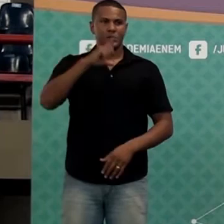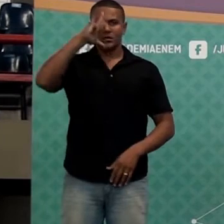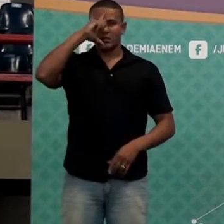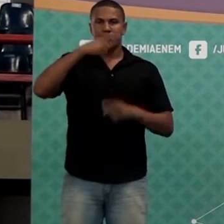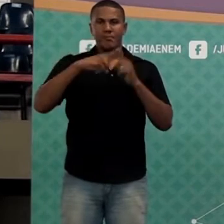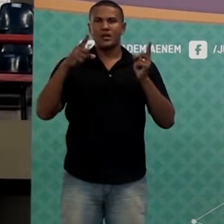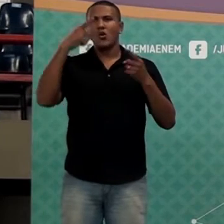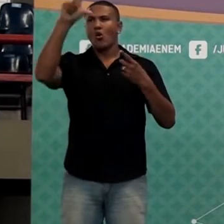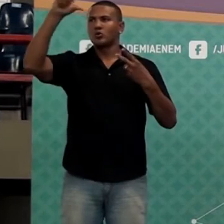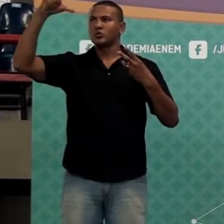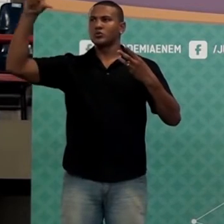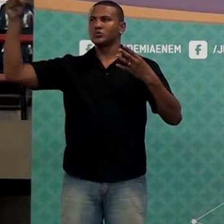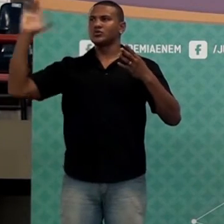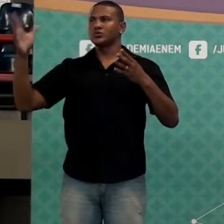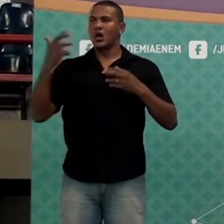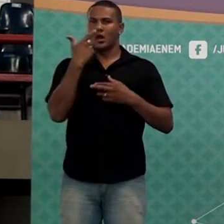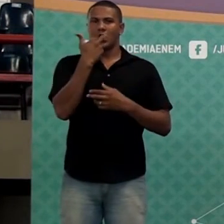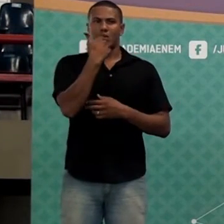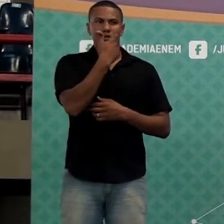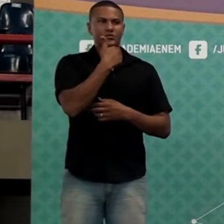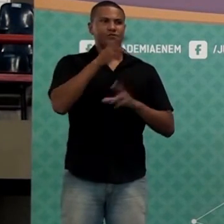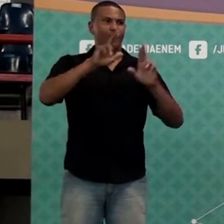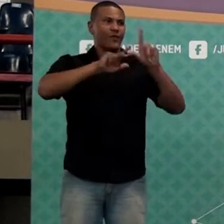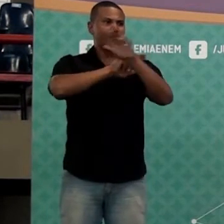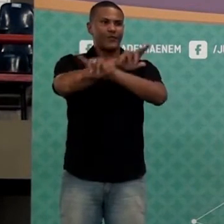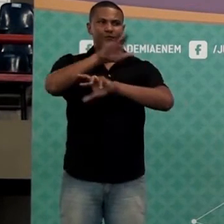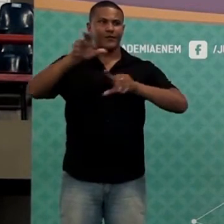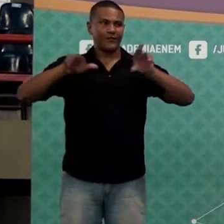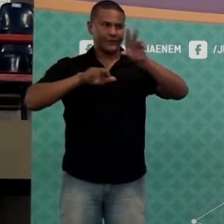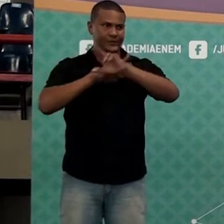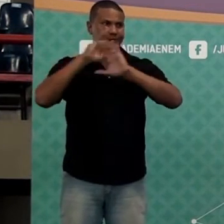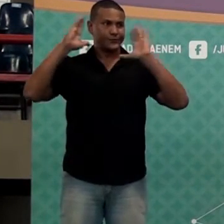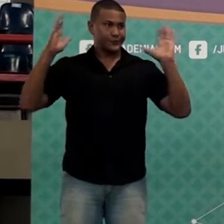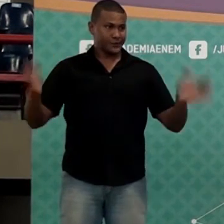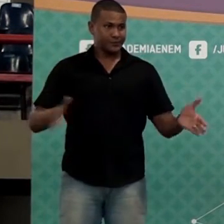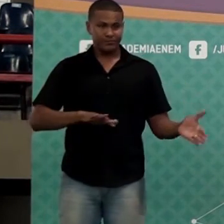suas próprias línguas. Tá certo? Beleza?